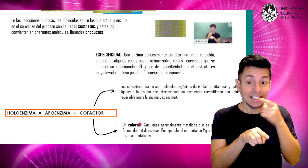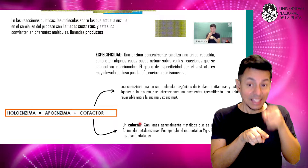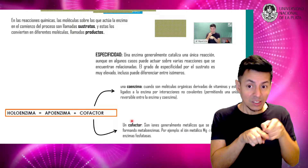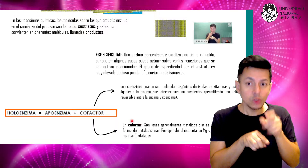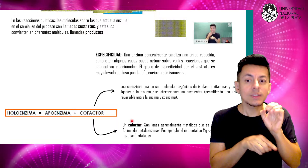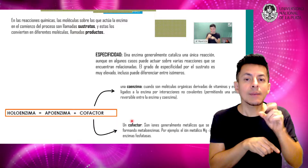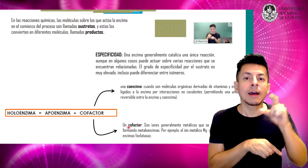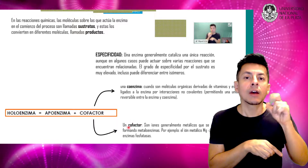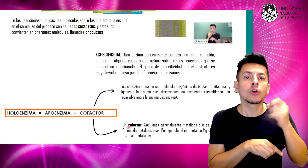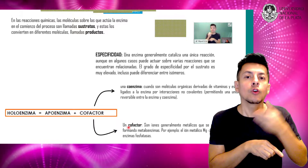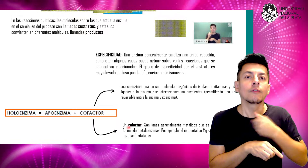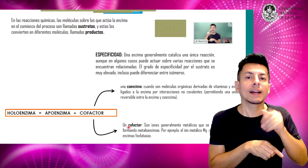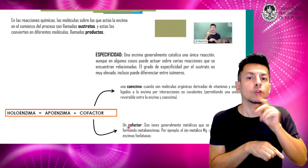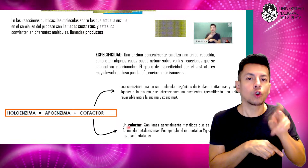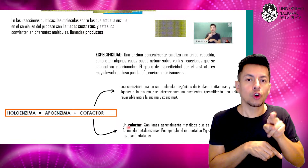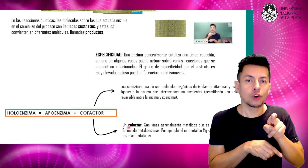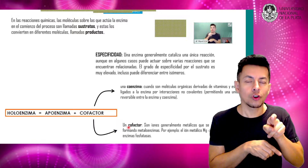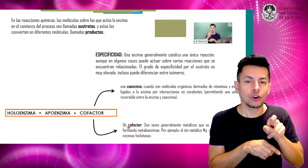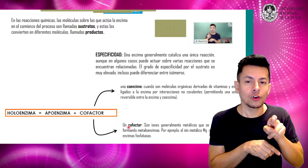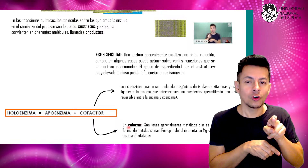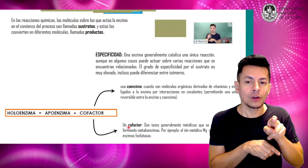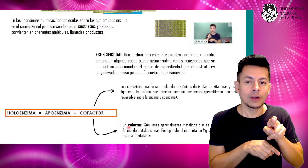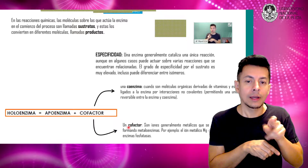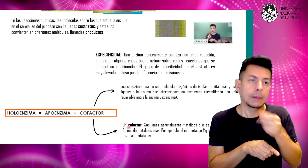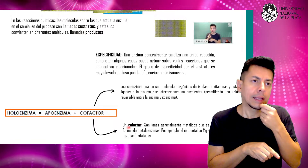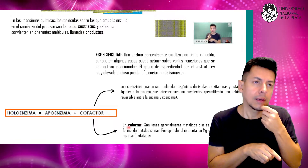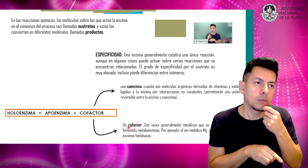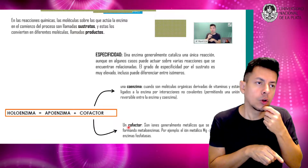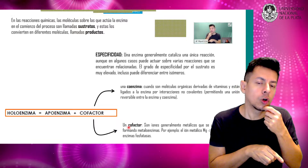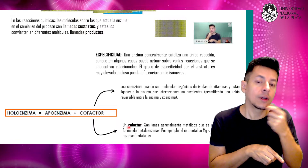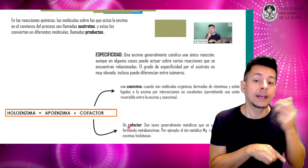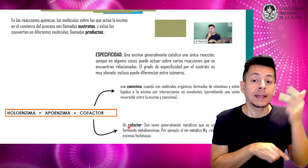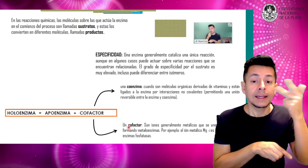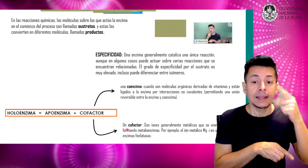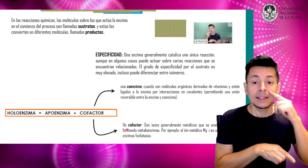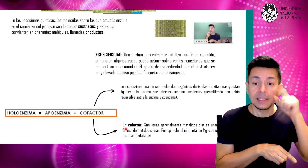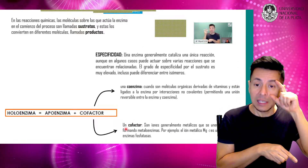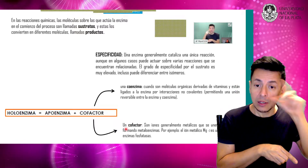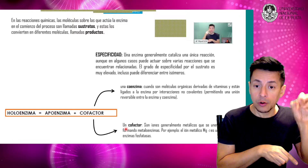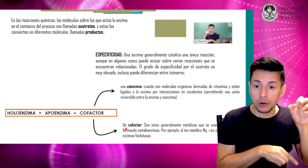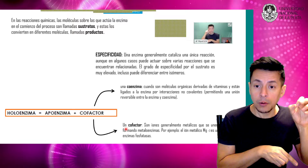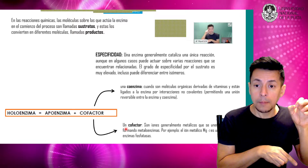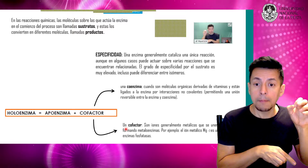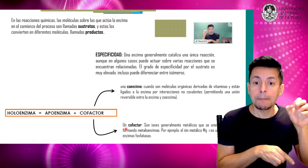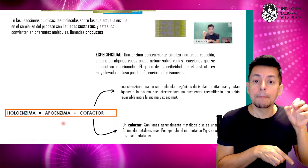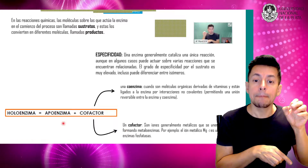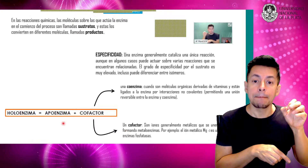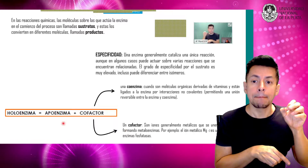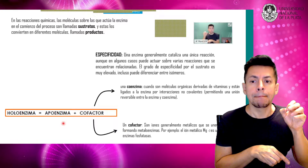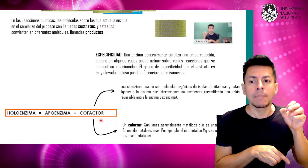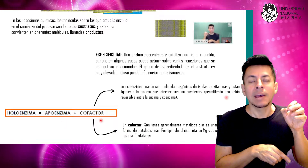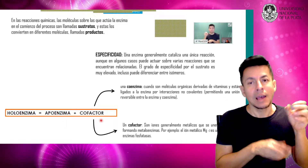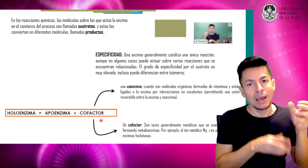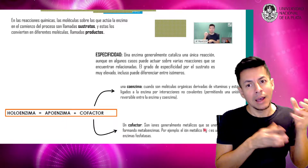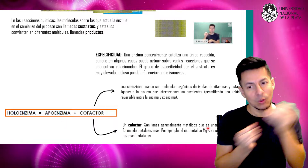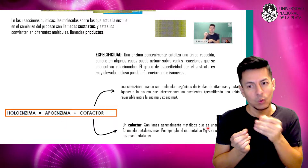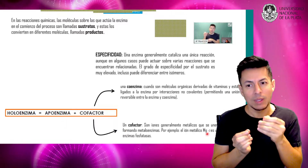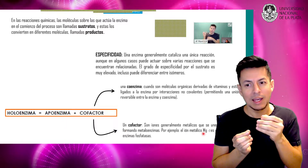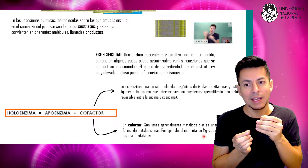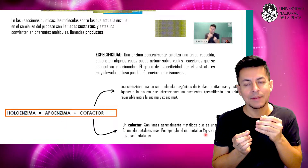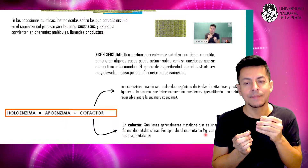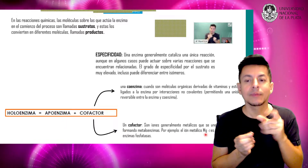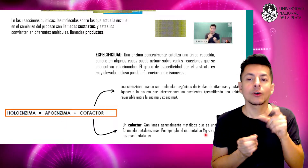se llama cofactor. Por ejemplo, el hierro más 3 es un cofactor para ciertas enzimas. El